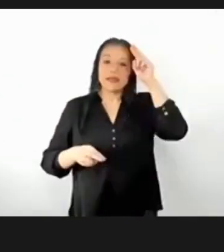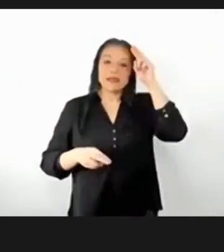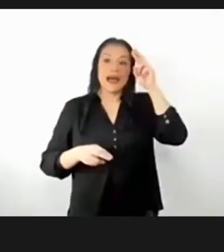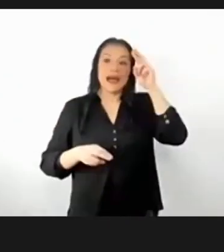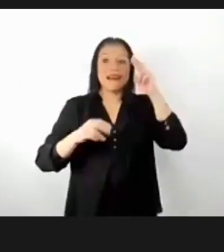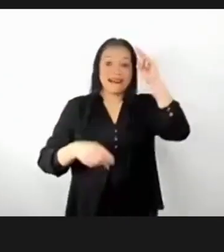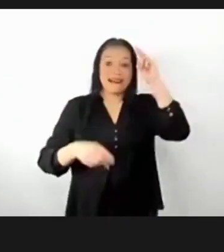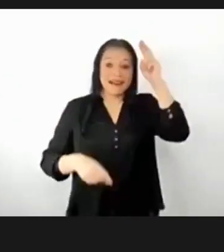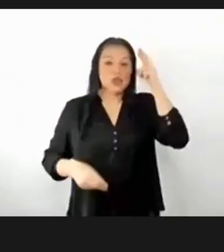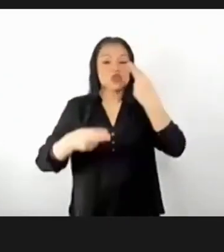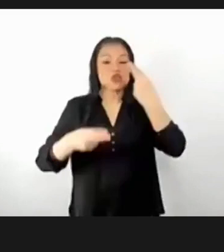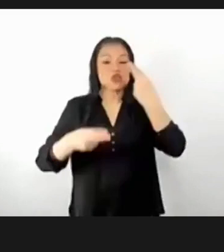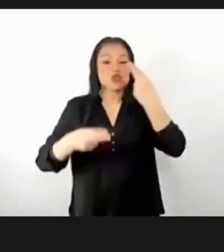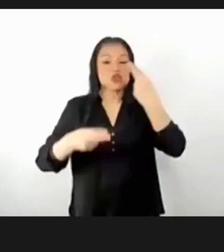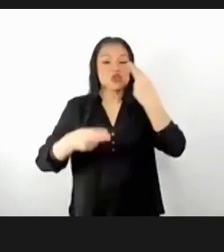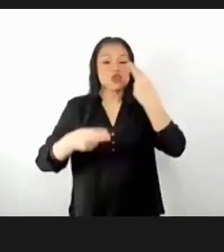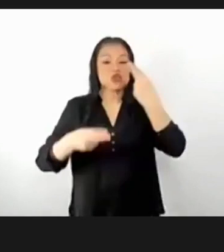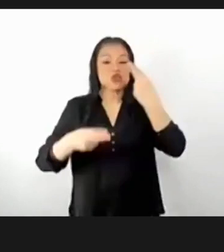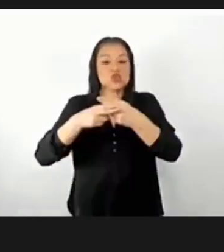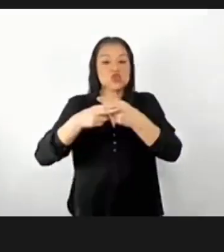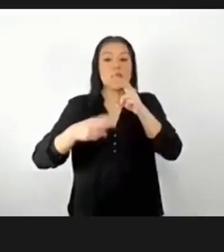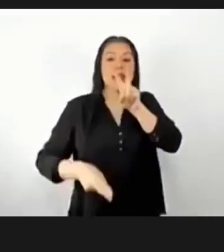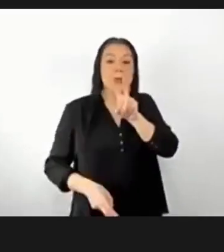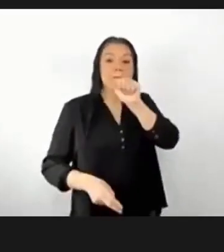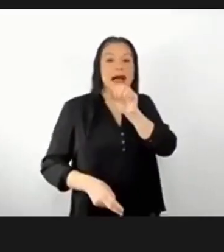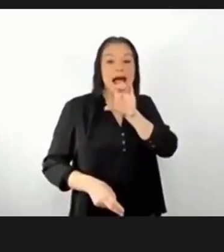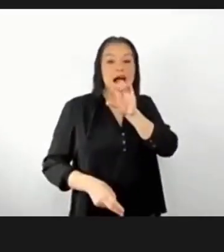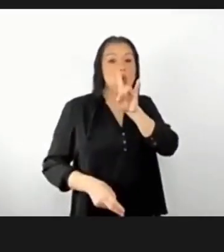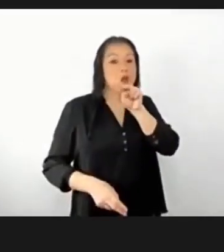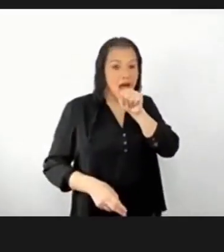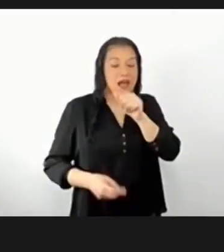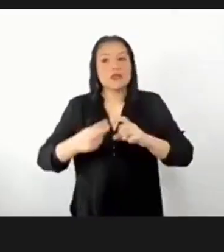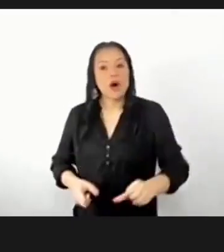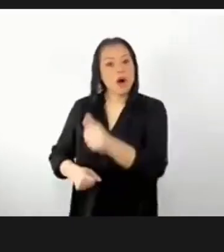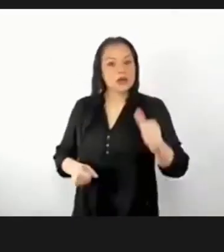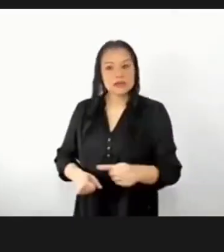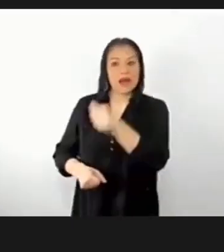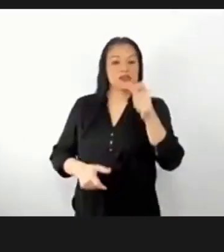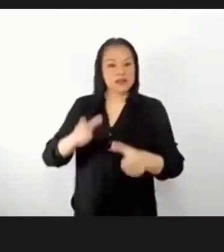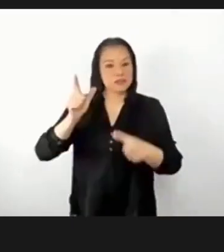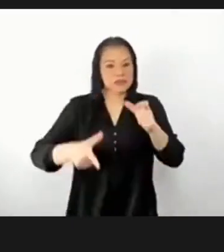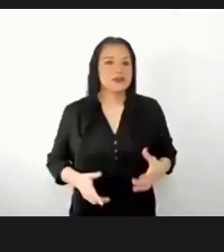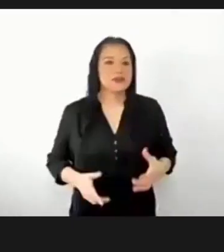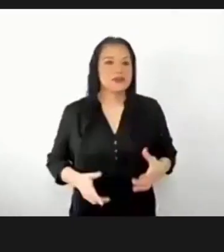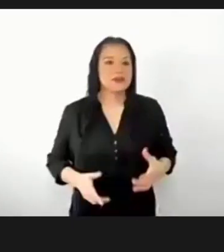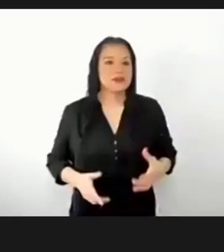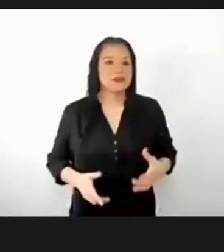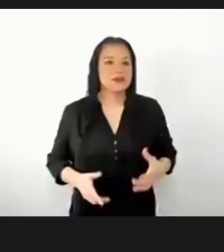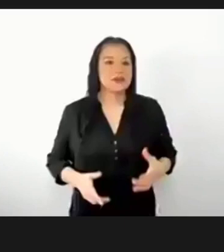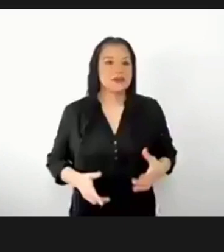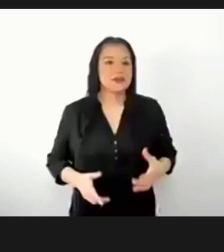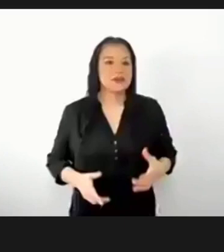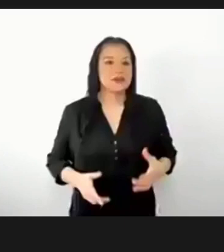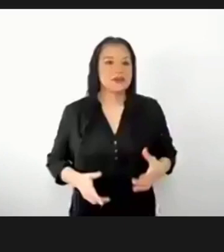por esto de la vaca, la viruela vacuna. Empezó a vacunar a otras personas, oiga, y